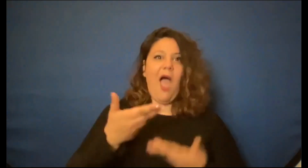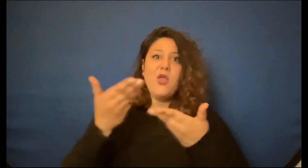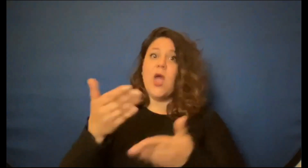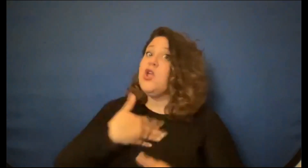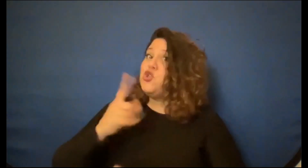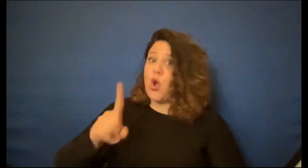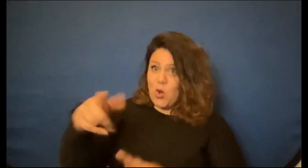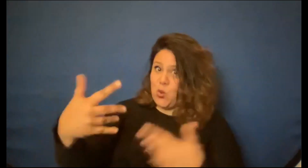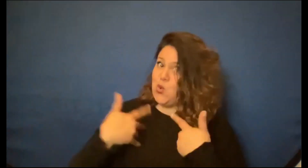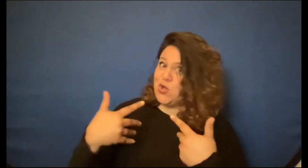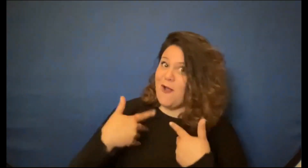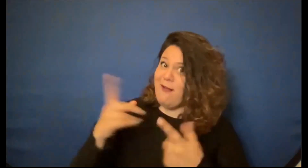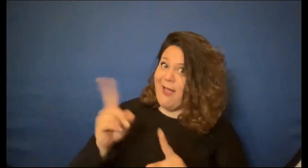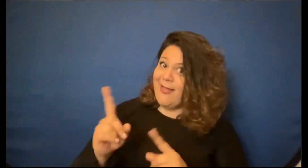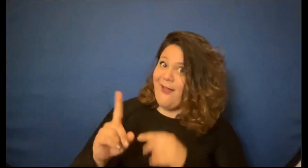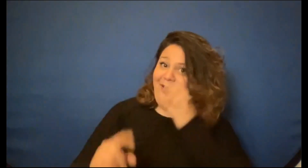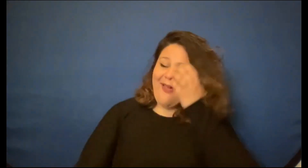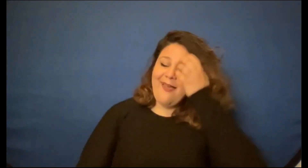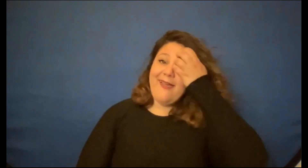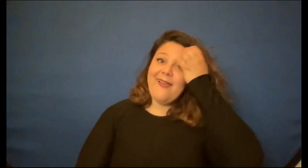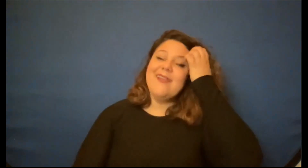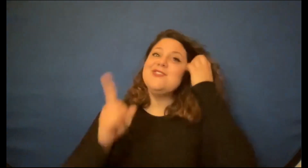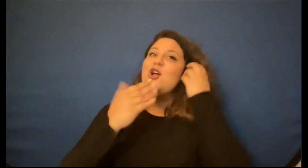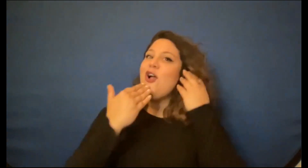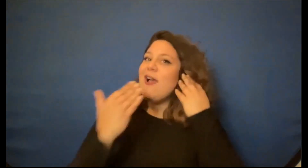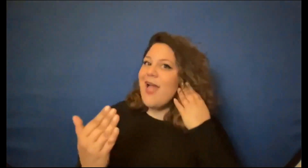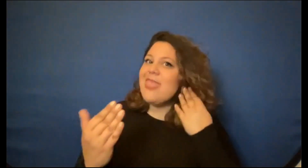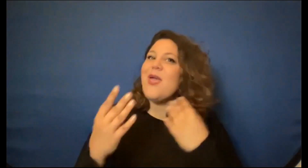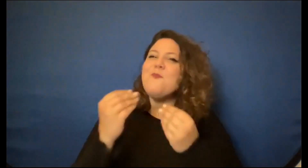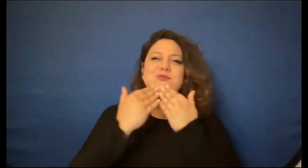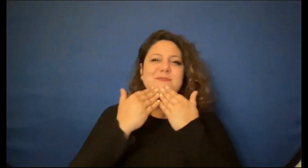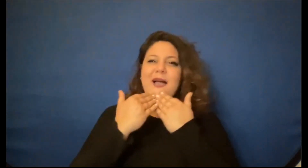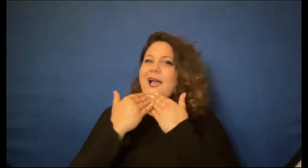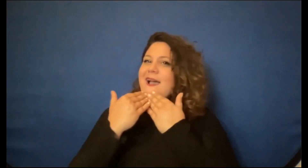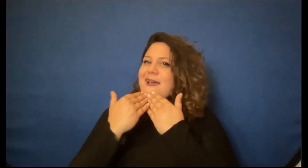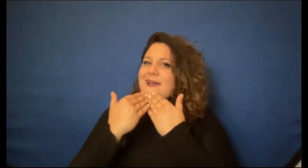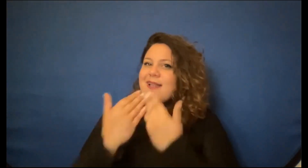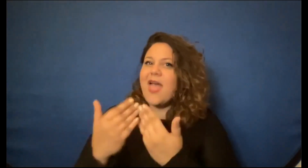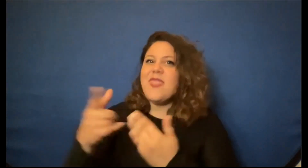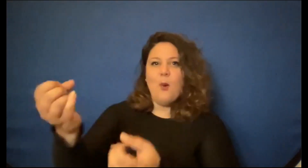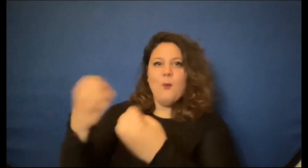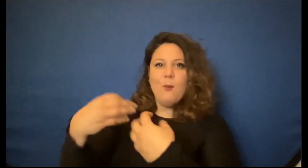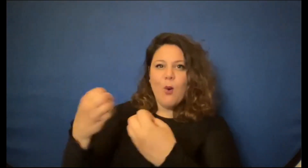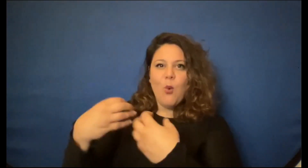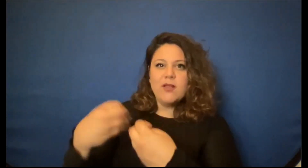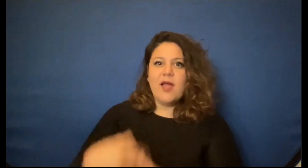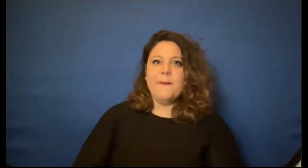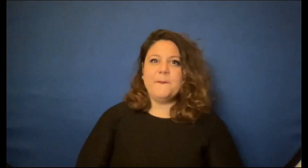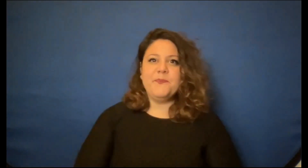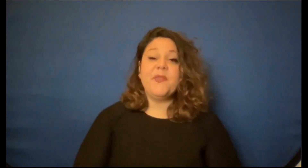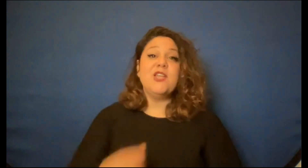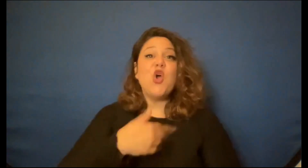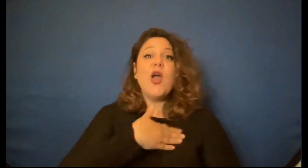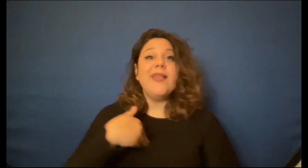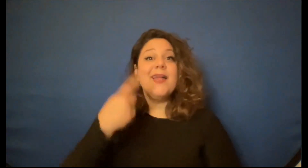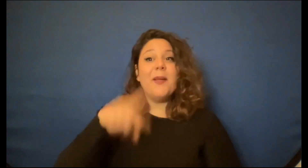mal rato, yo no, solamente quiero ni mucho agradecerte menos. muchísimo todo lo que nos estás contando. Yo le quería dar la oportunidad a tu madre, a